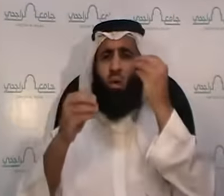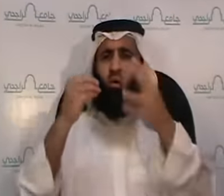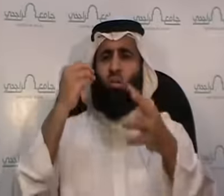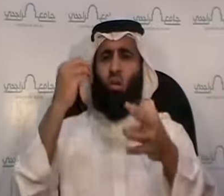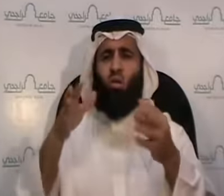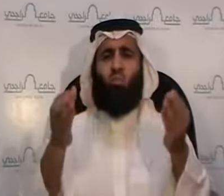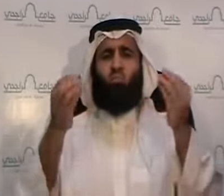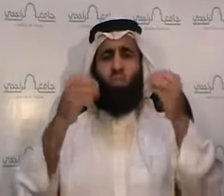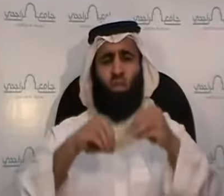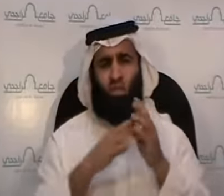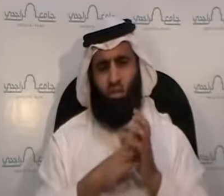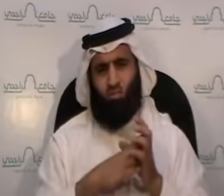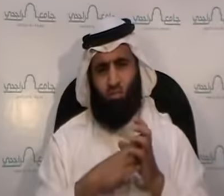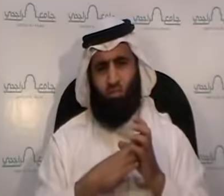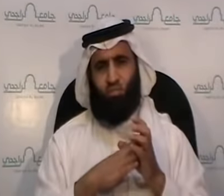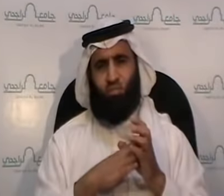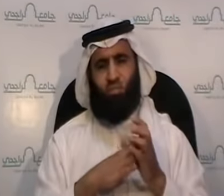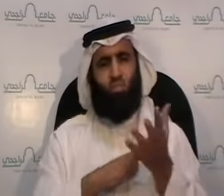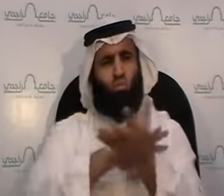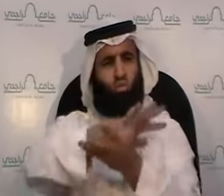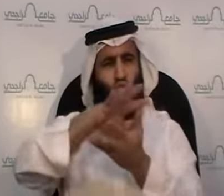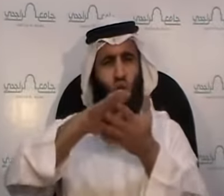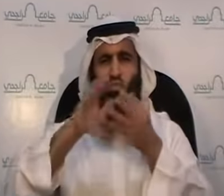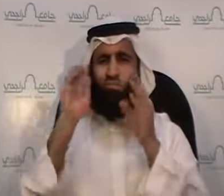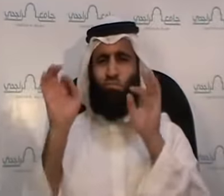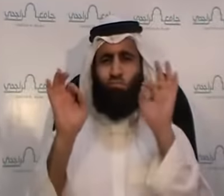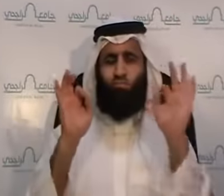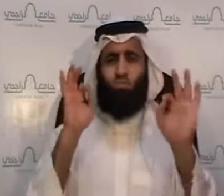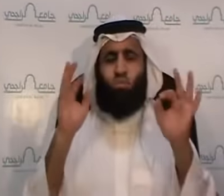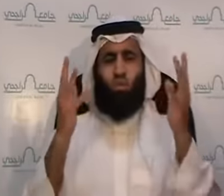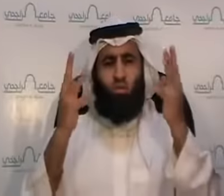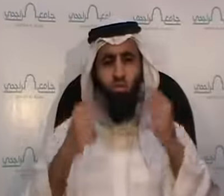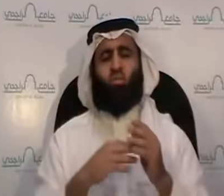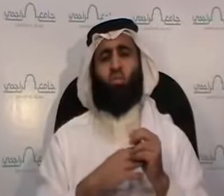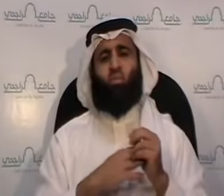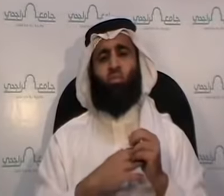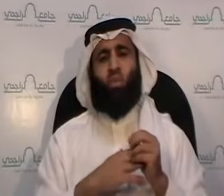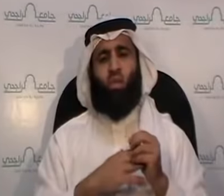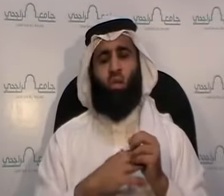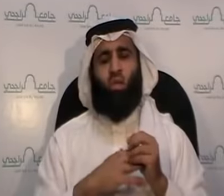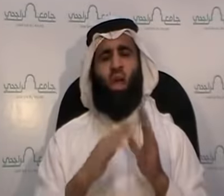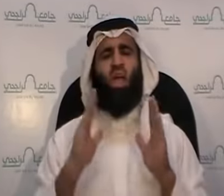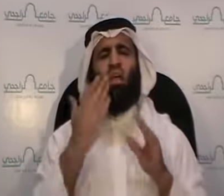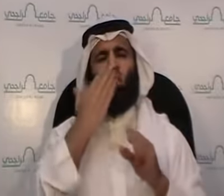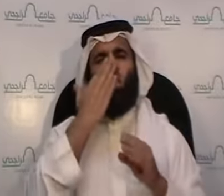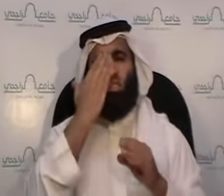المؤمنين وكادوا لهم أعظم الكيد، فلم يدعوا وسيلة يتوصلون بها إلى إيذائهم